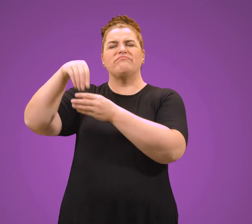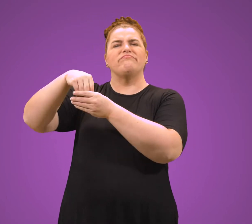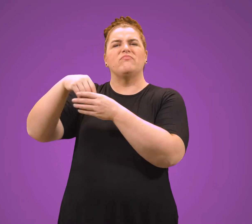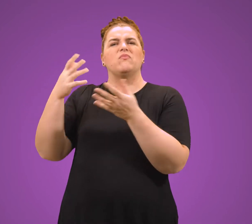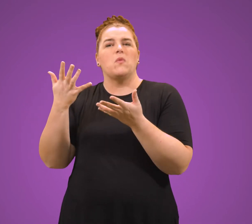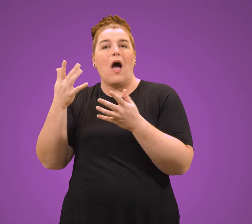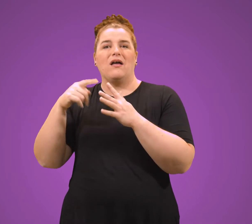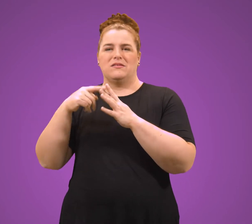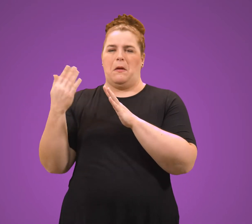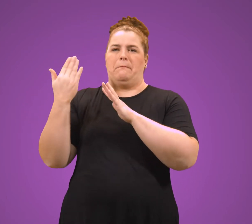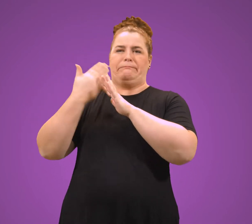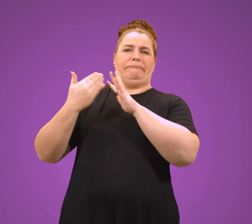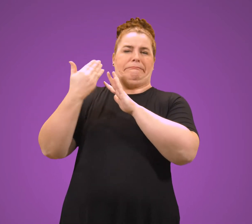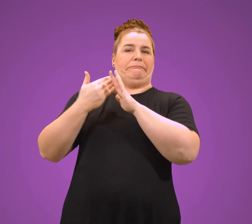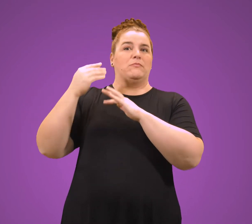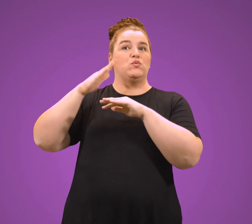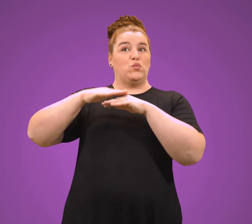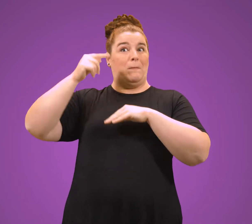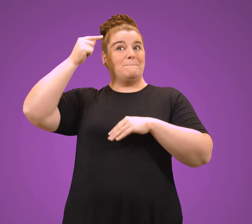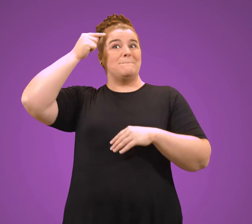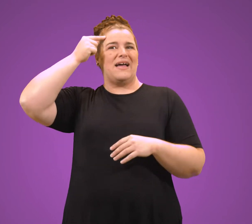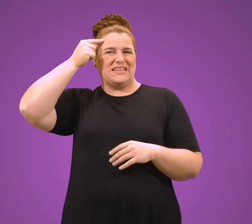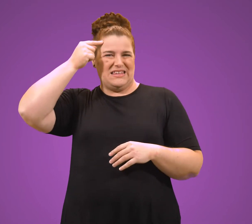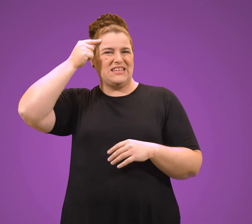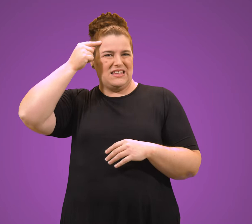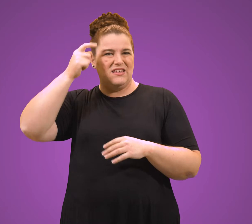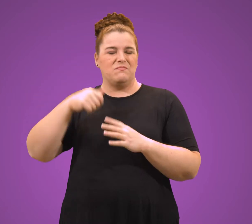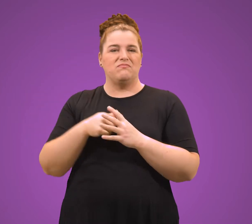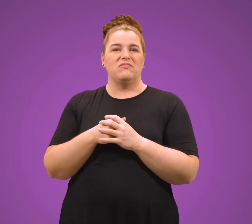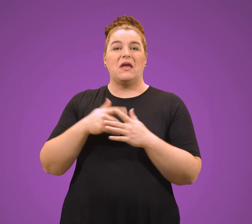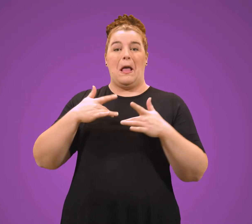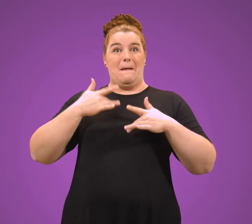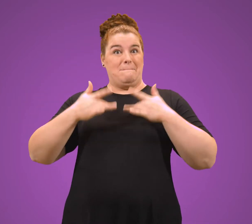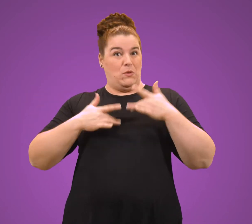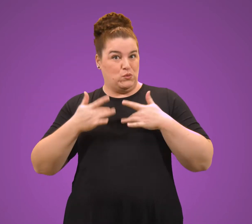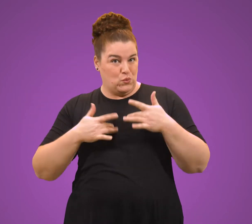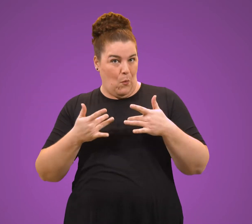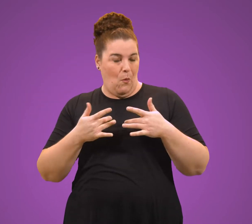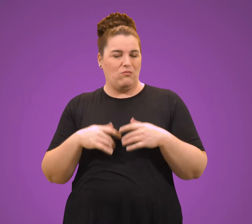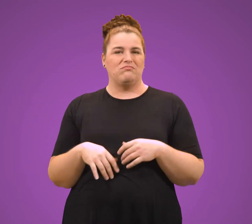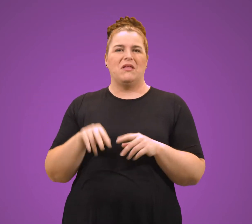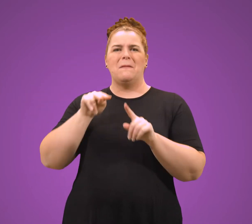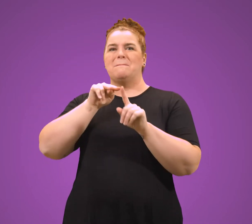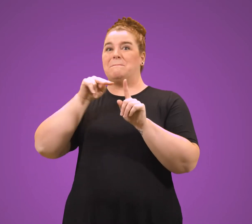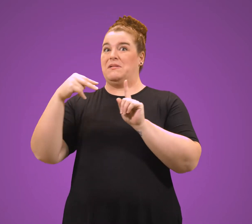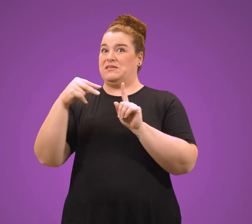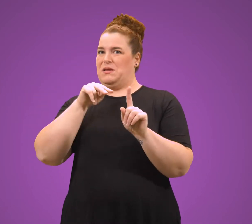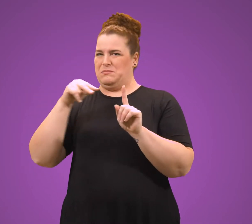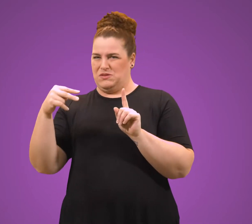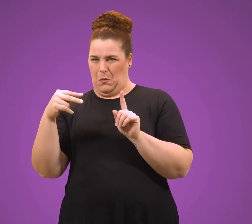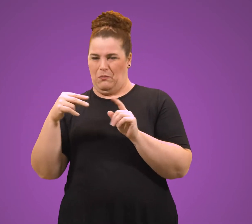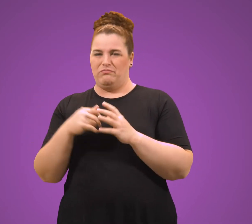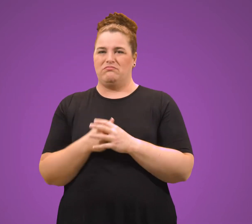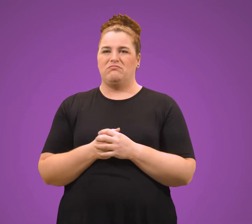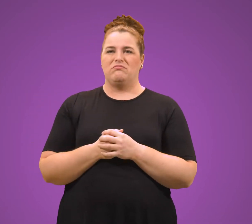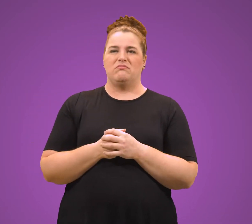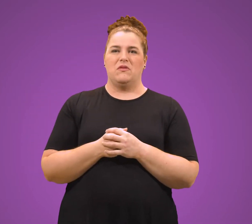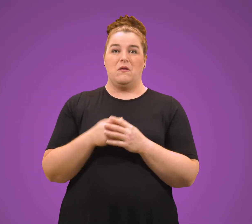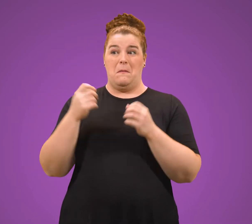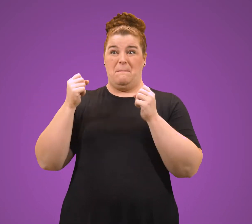Les maladies mentales sont décrites comme des perturbations de la pensée, des émotions et des perceptions qui sont suffisamment